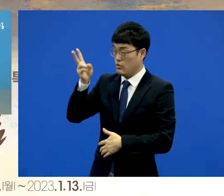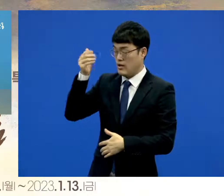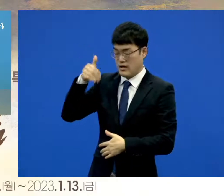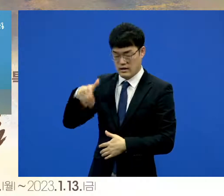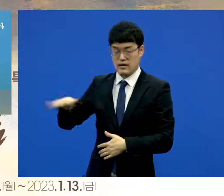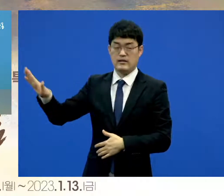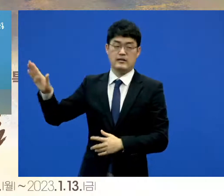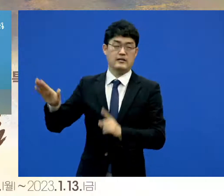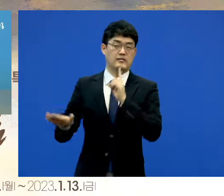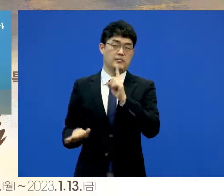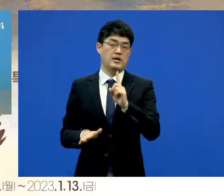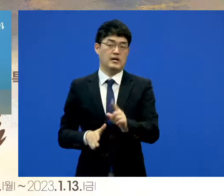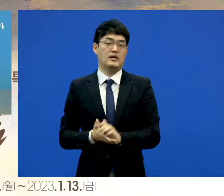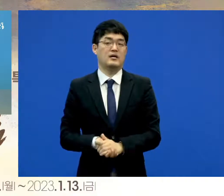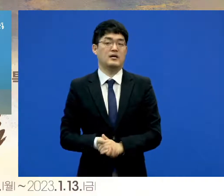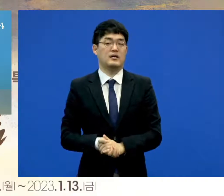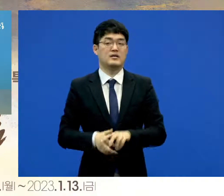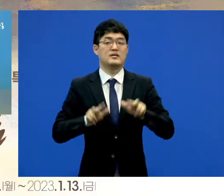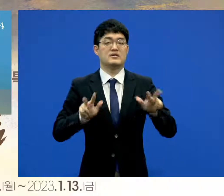자, 이에 일어났어.